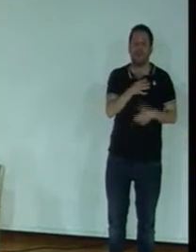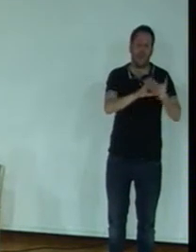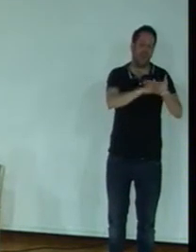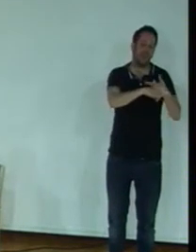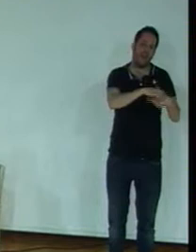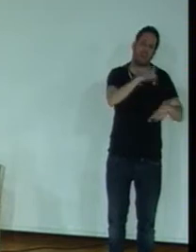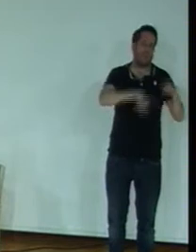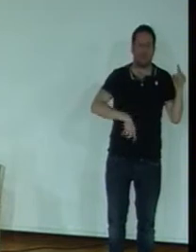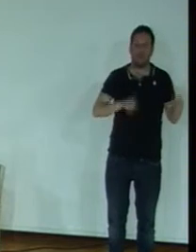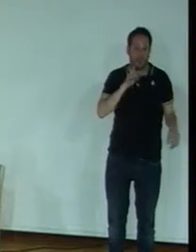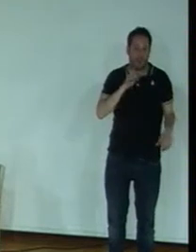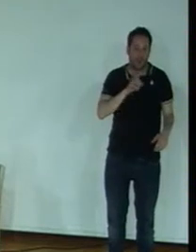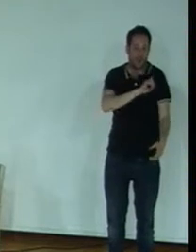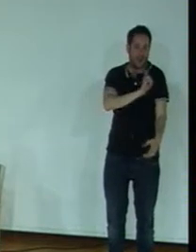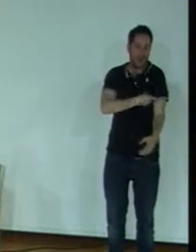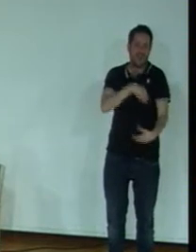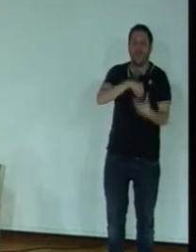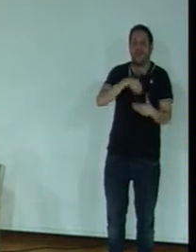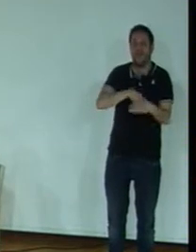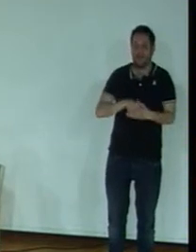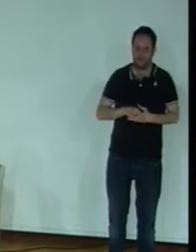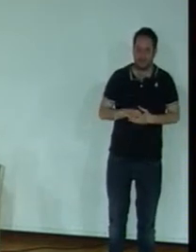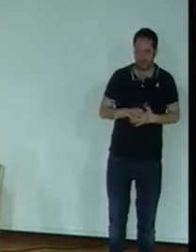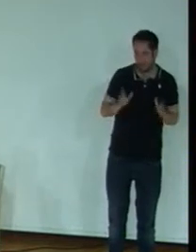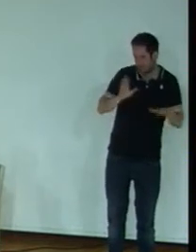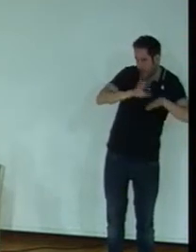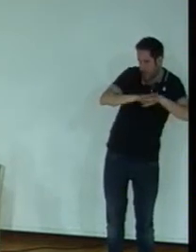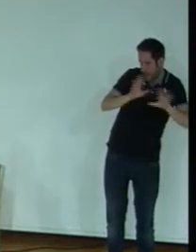le chiffrement pour économiser l'énergie.